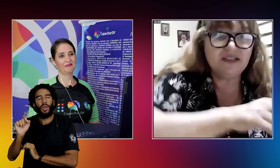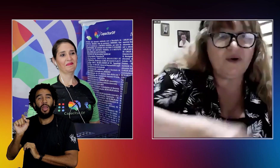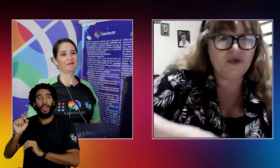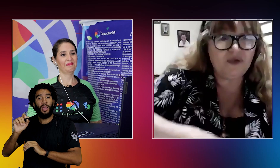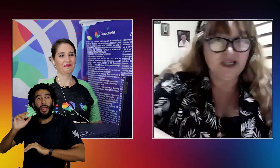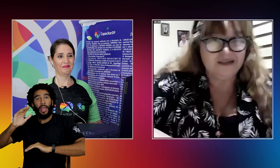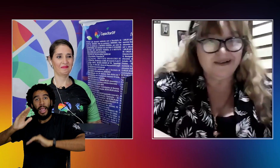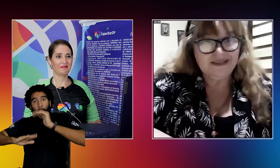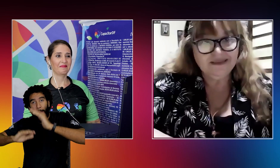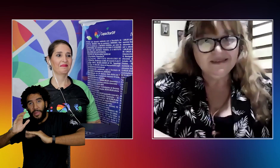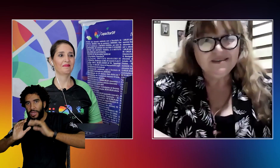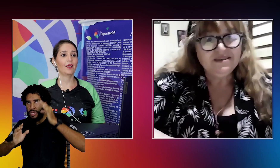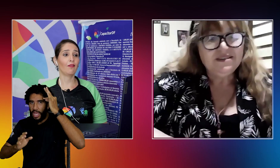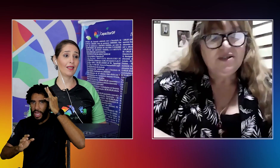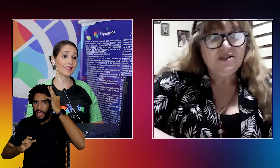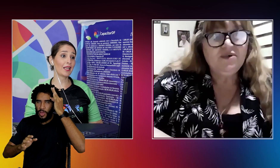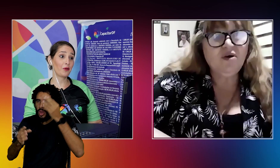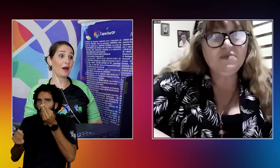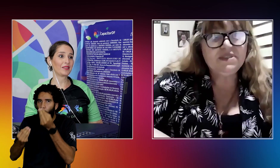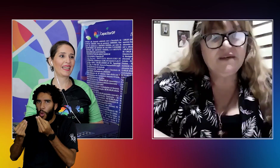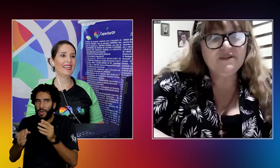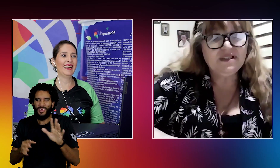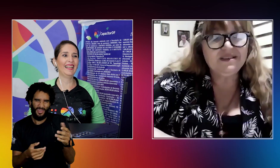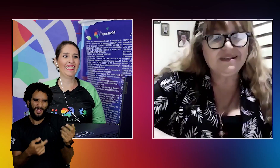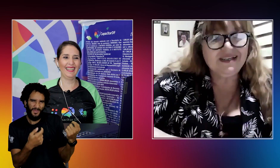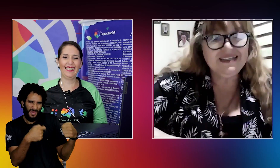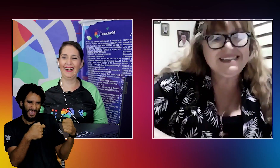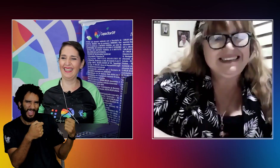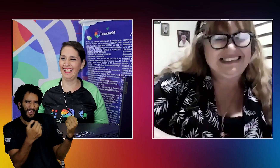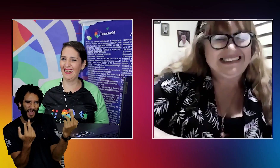a teoria. Deveria ser igual, né?